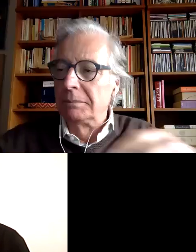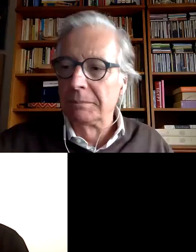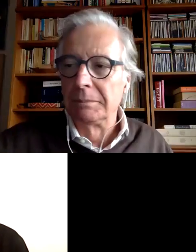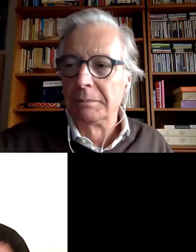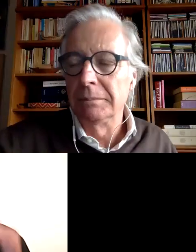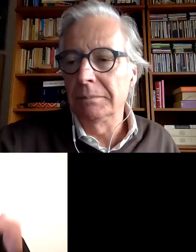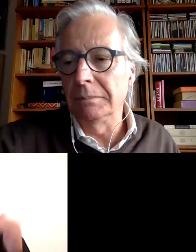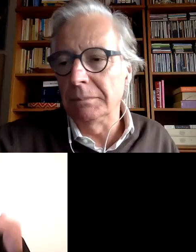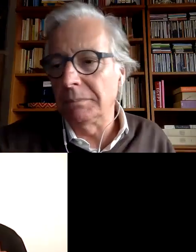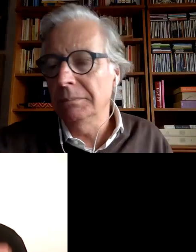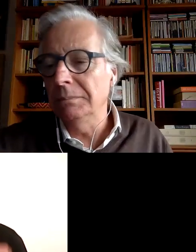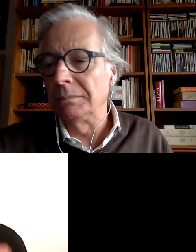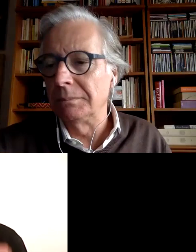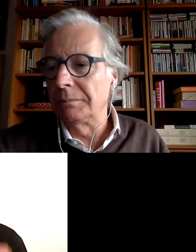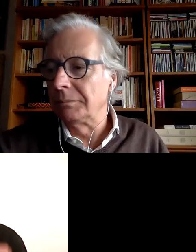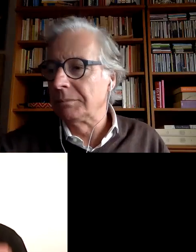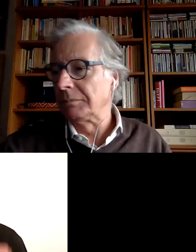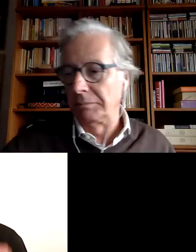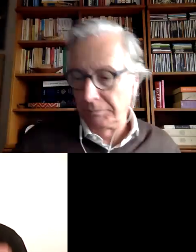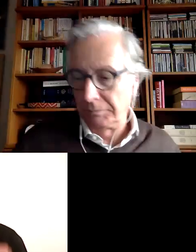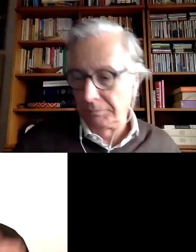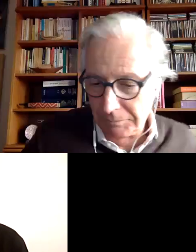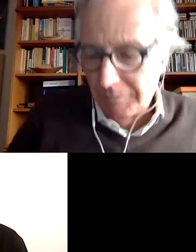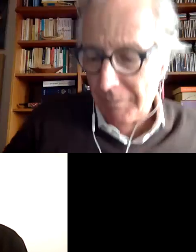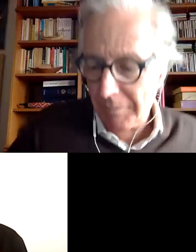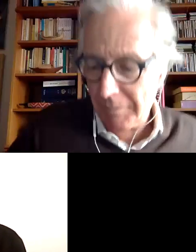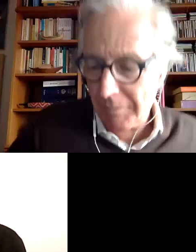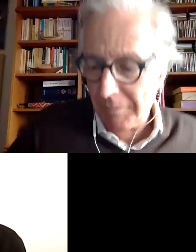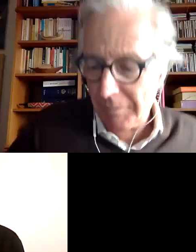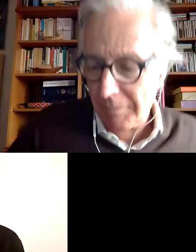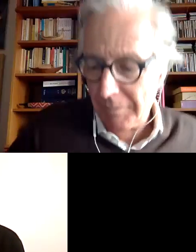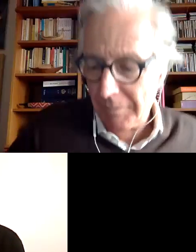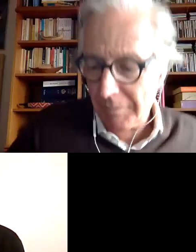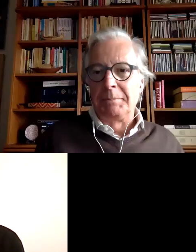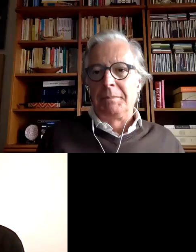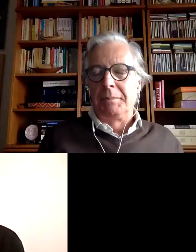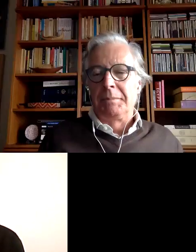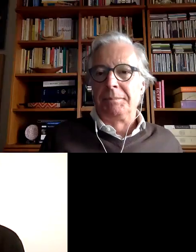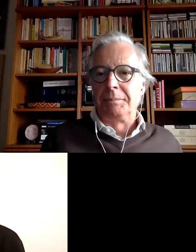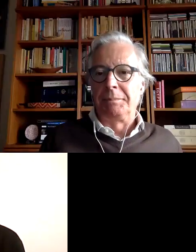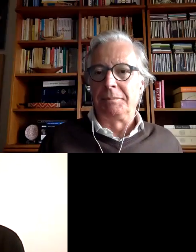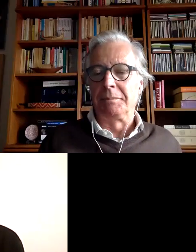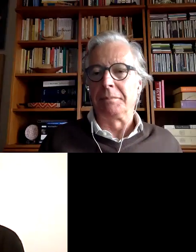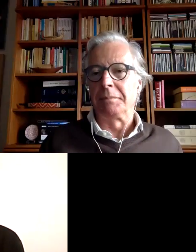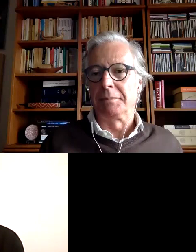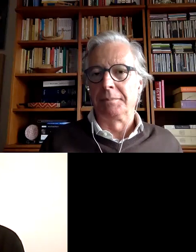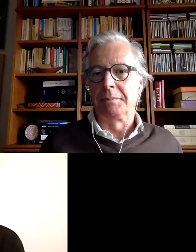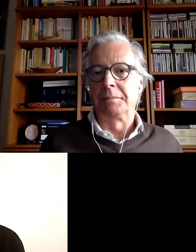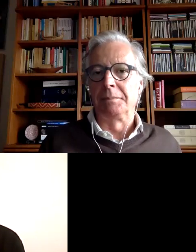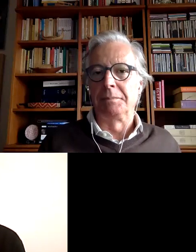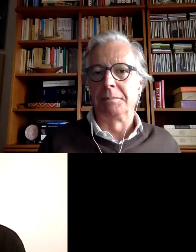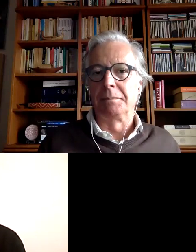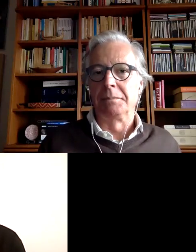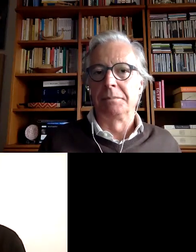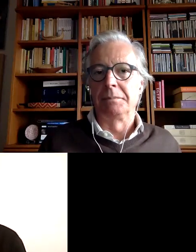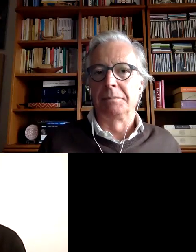teremos a apresentação do professor Luís Conceição Freitas, diretor da pós-graduação em Segurança e Higiene